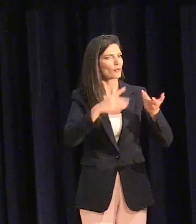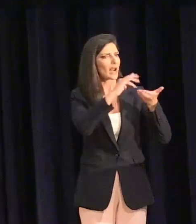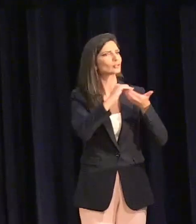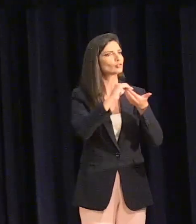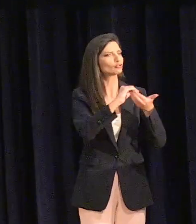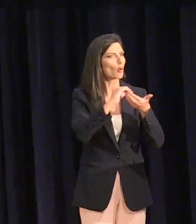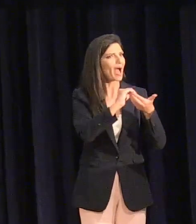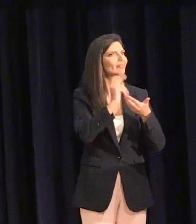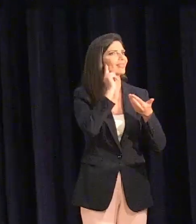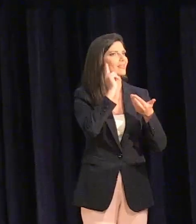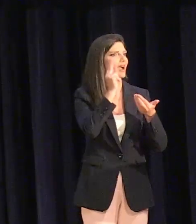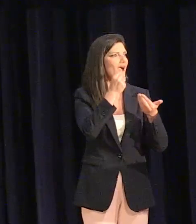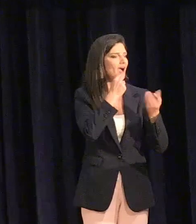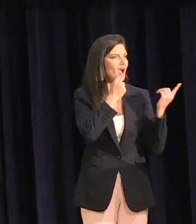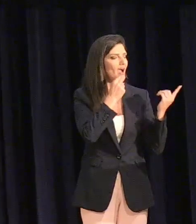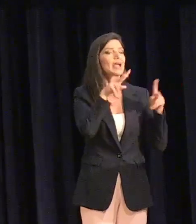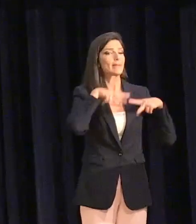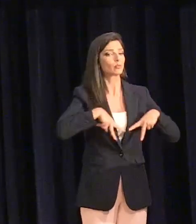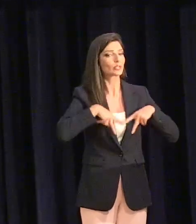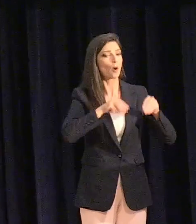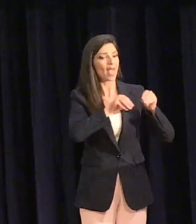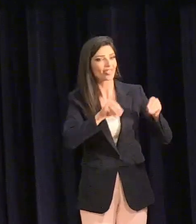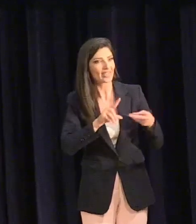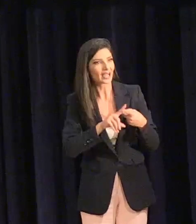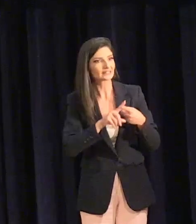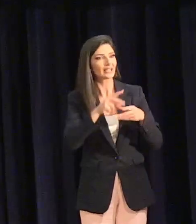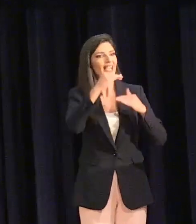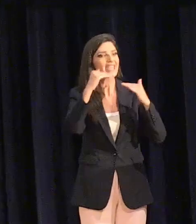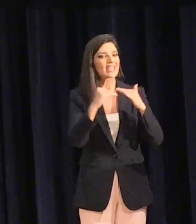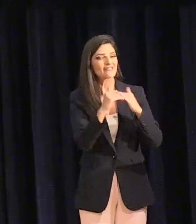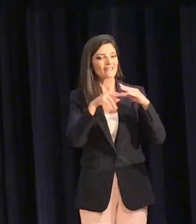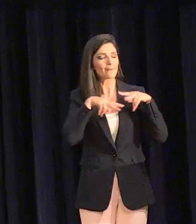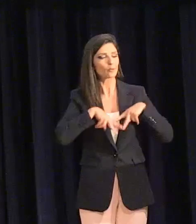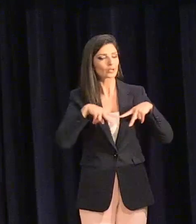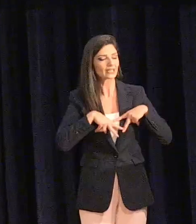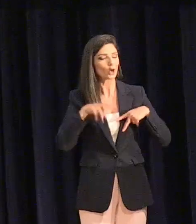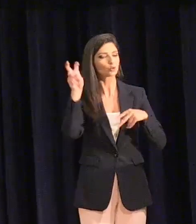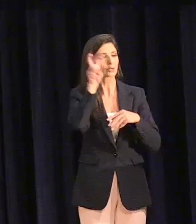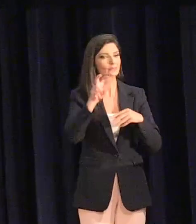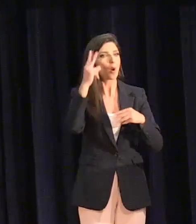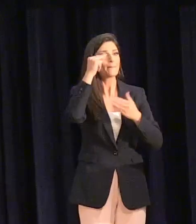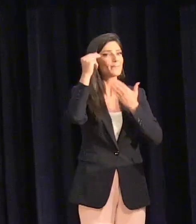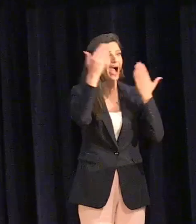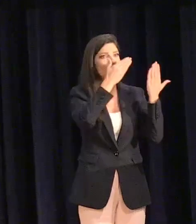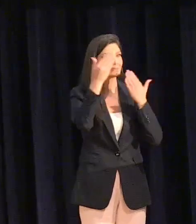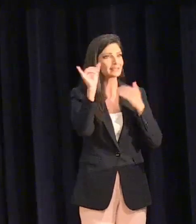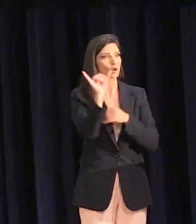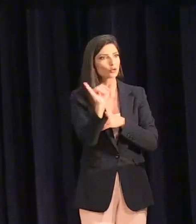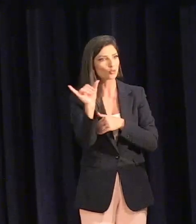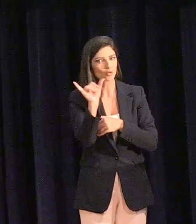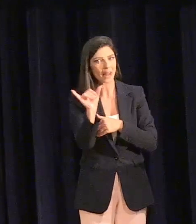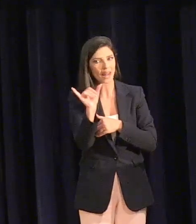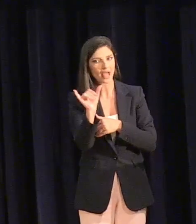επίσημα Υπουργείο Παιδείας, Υφυπουργείο Τουρισμού, Πανεπιστήμιο Ιούκλαν, κύριε Φλόρο